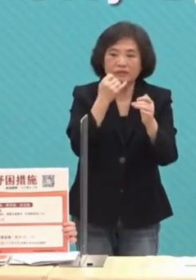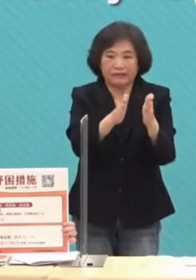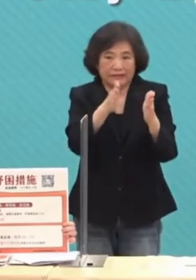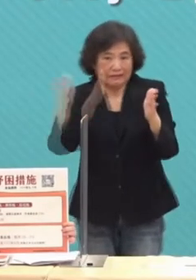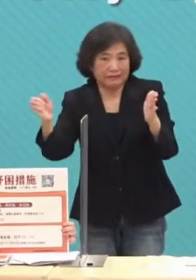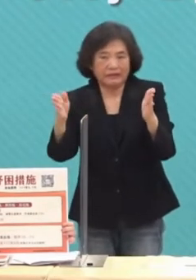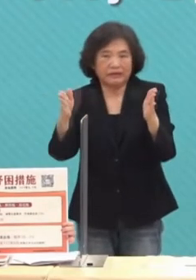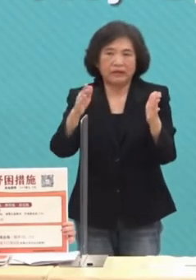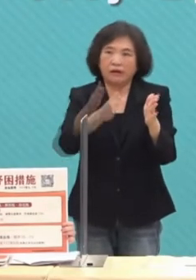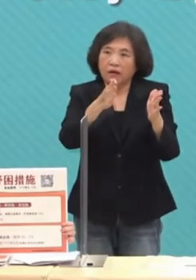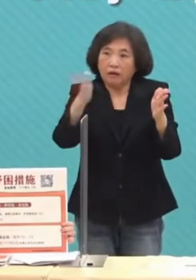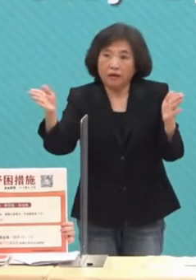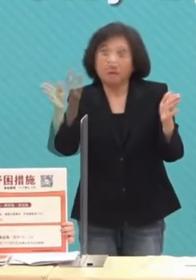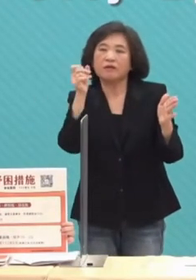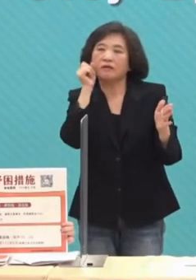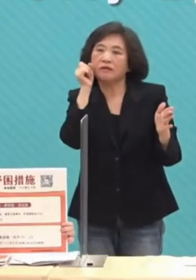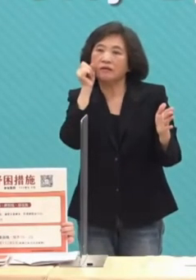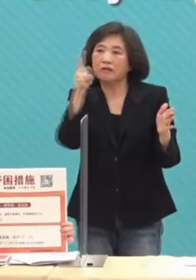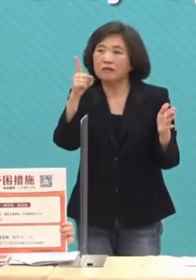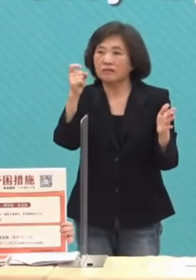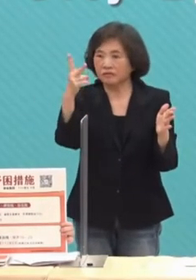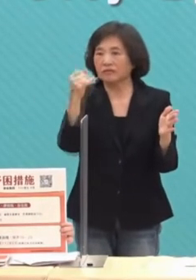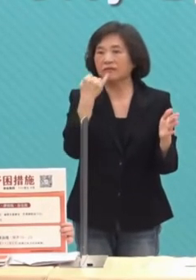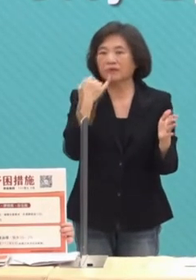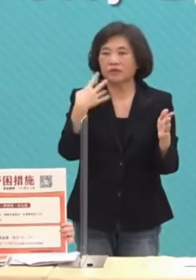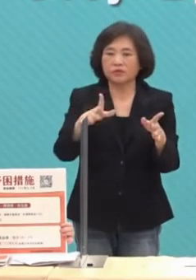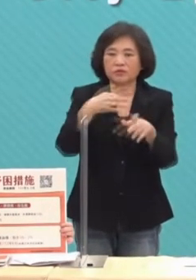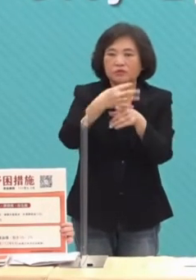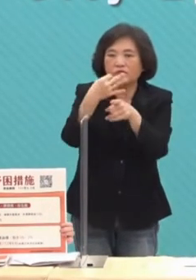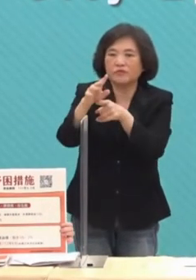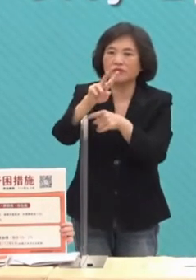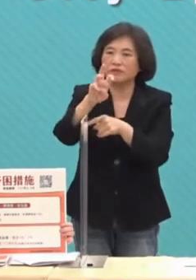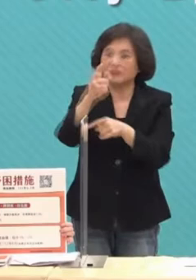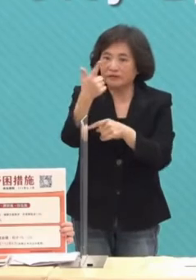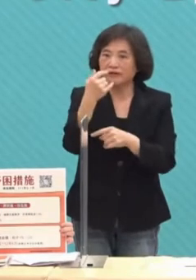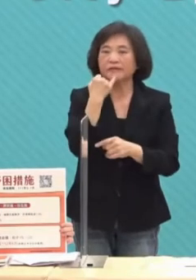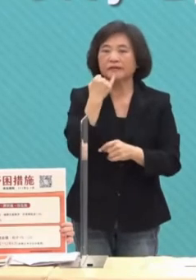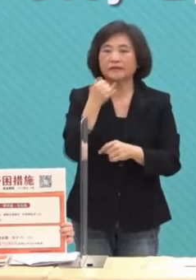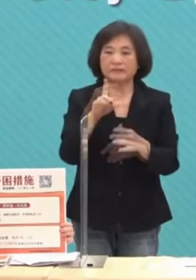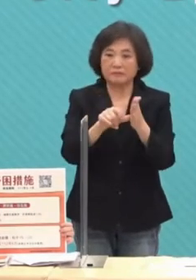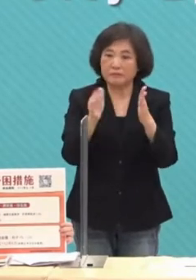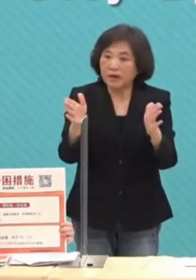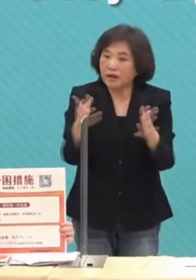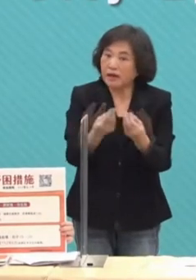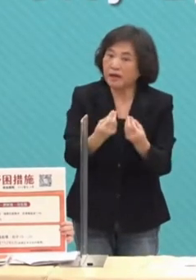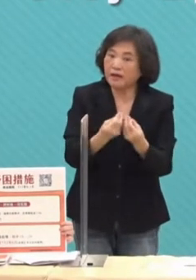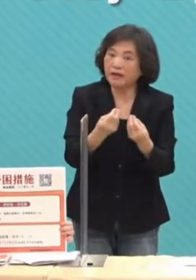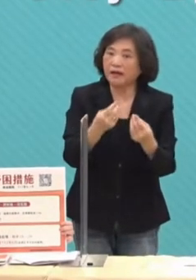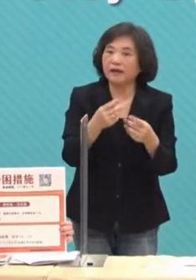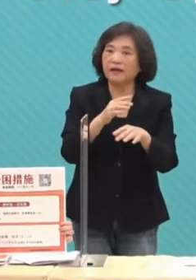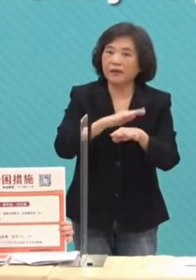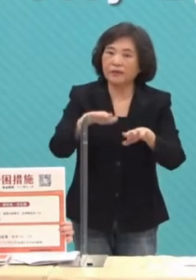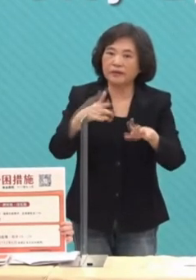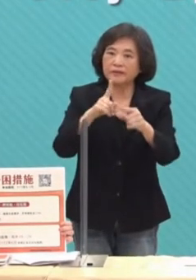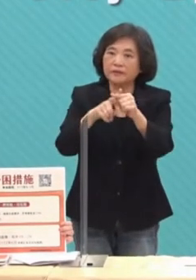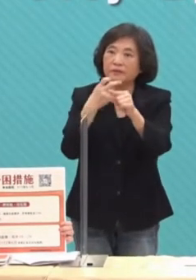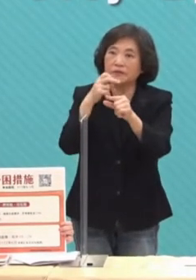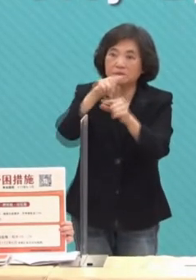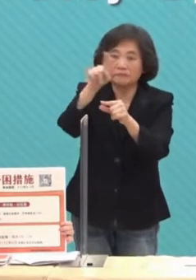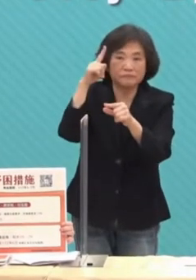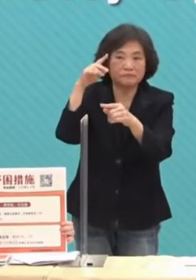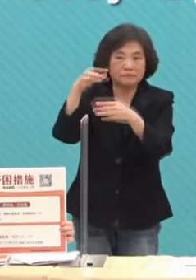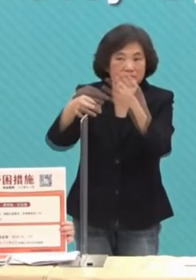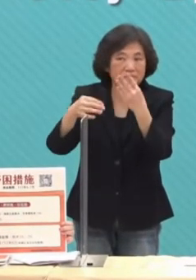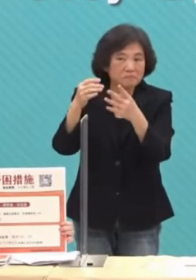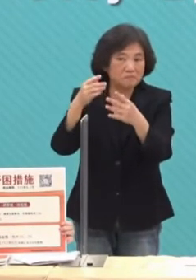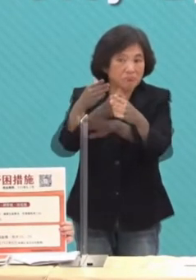那最长可以延12个月，那或者是分36期。那这个适用的期间，那也随着就是中央的特别